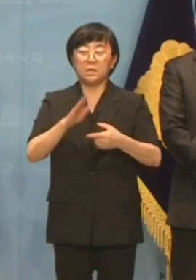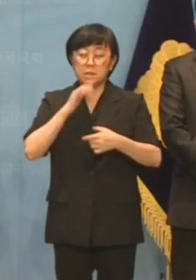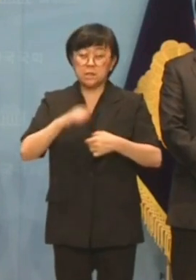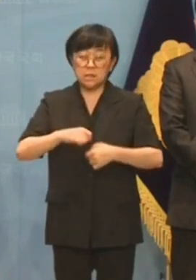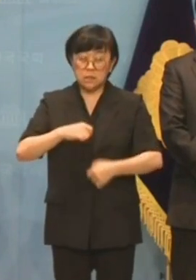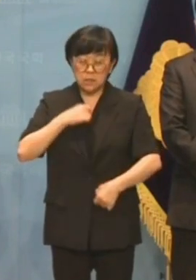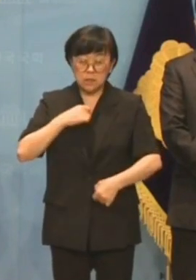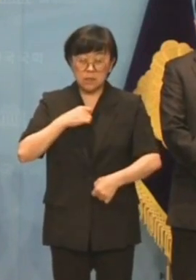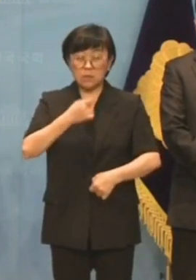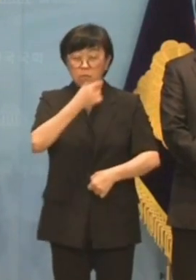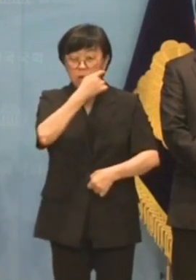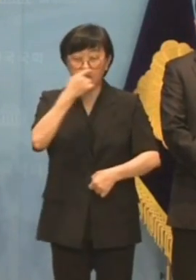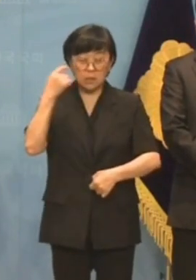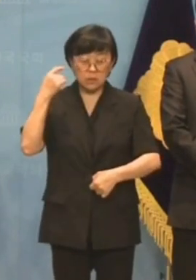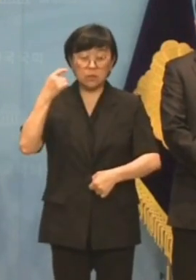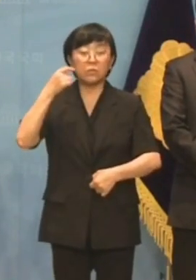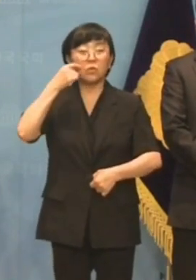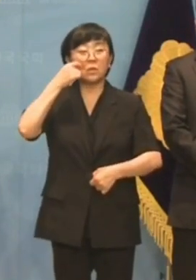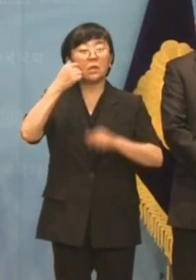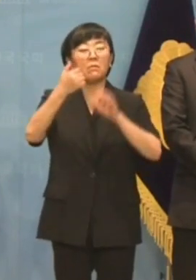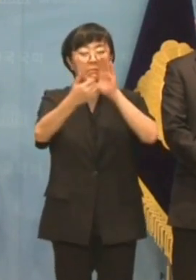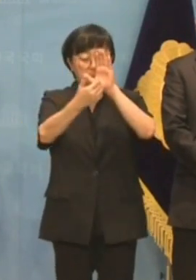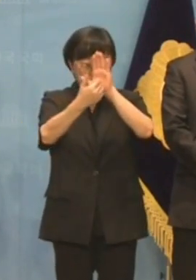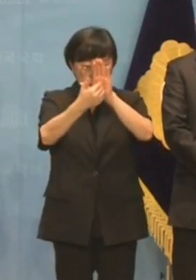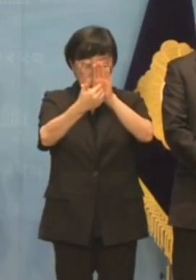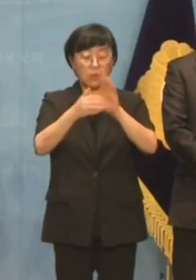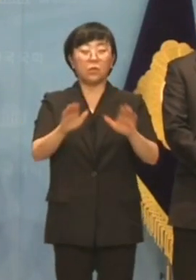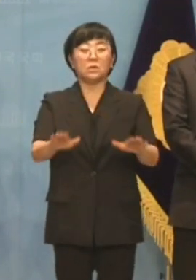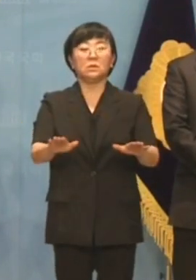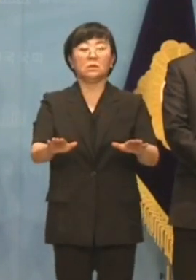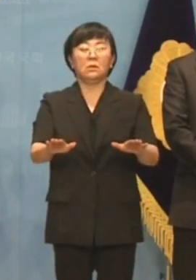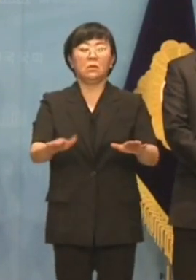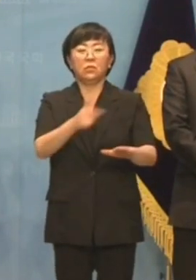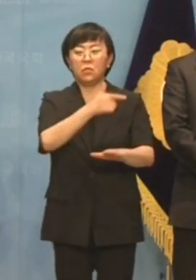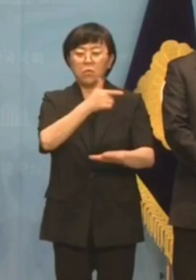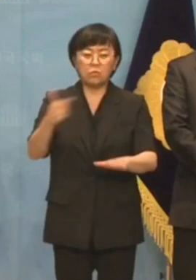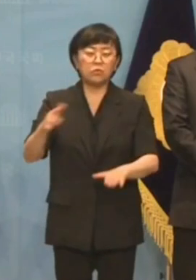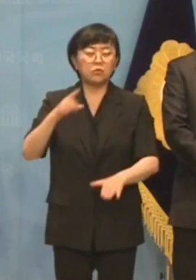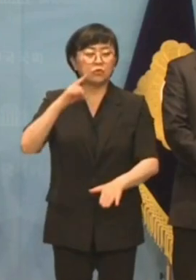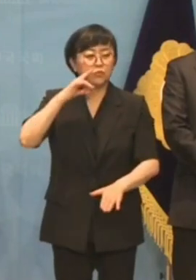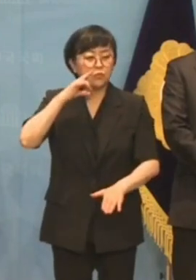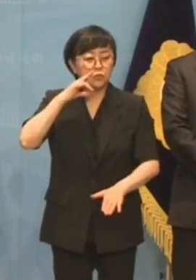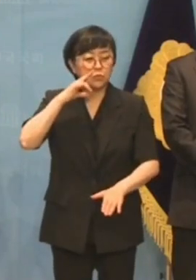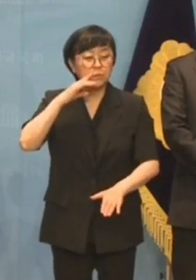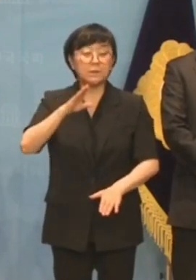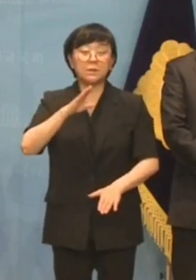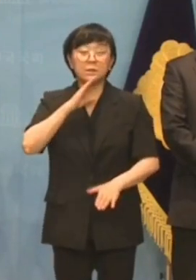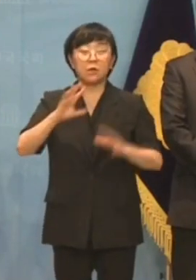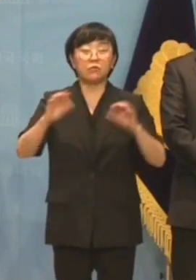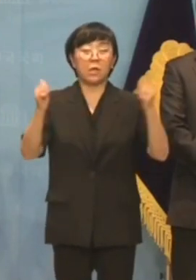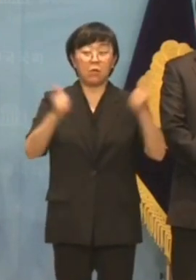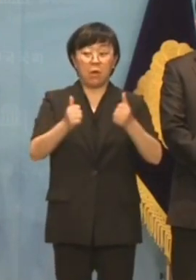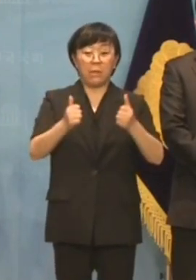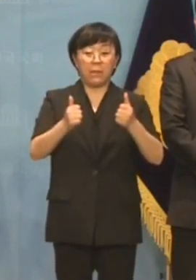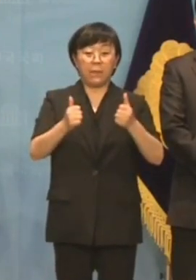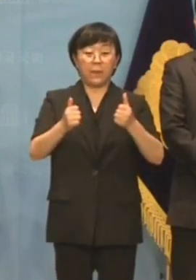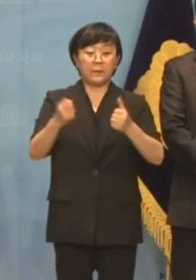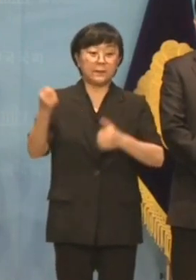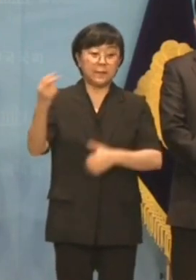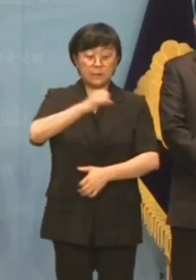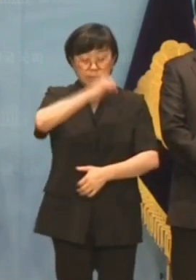진상 파악조차 못하게 하는 그래서 오늘 사실은 너무나 많이 궁금하고 정말 제가 국회의원이